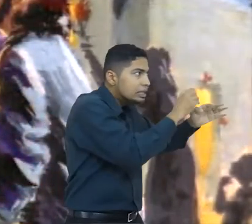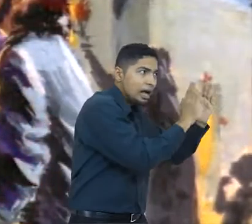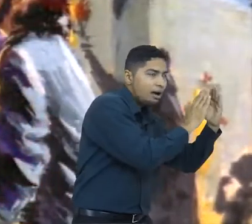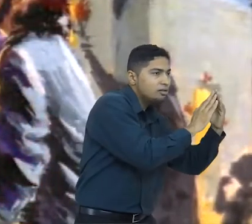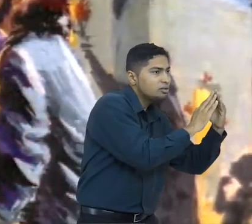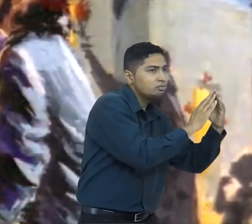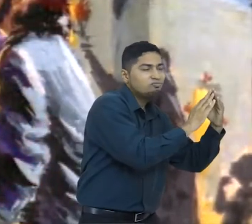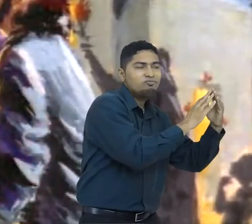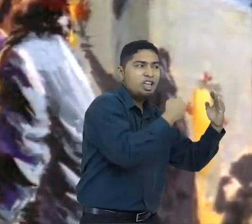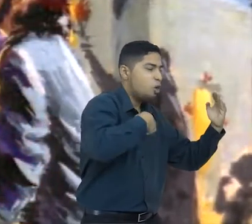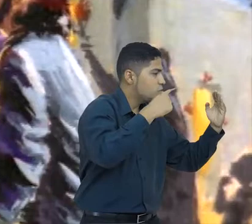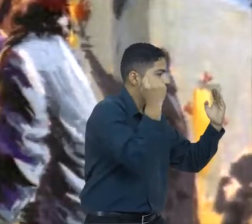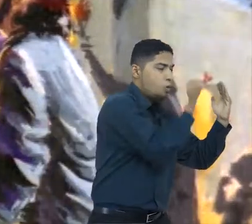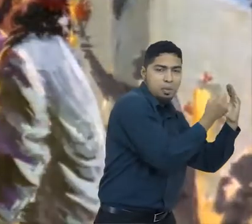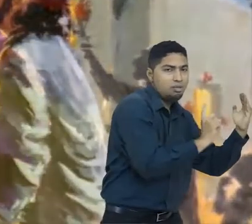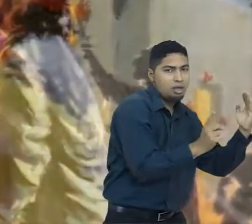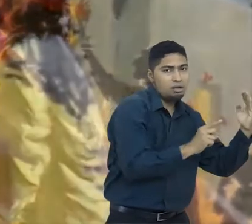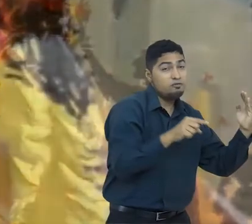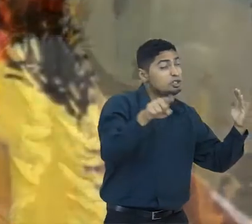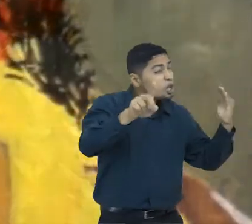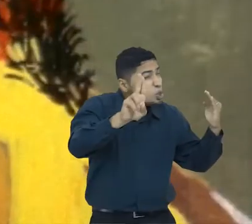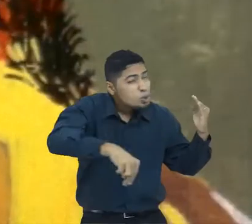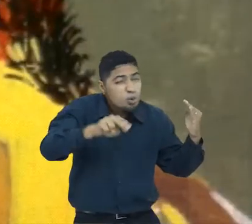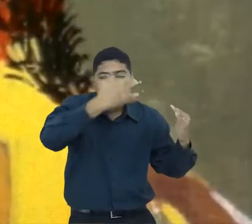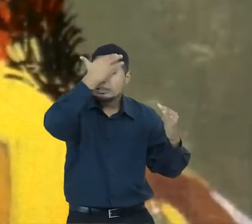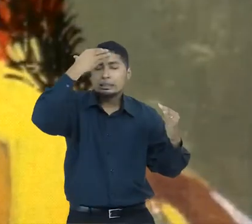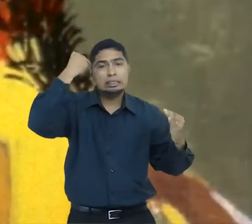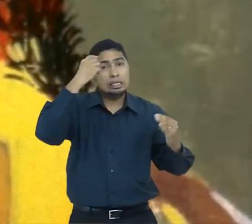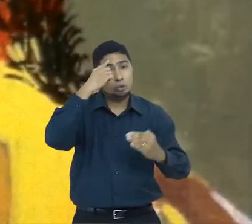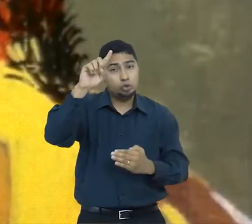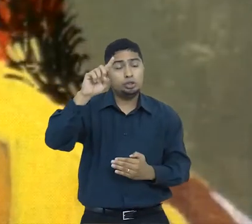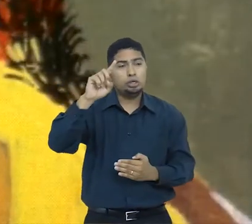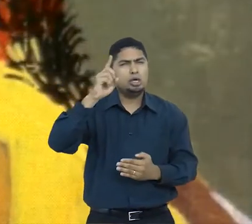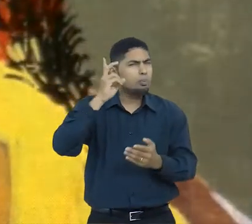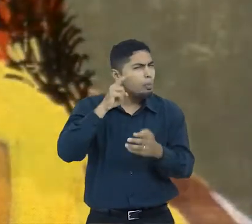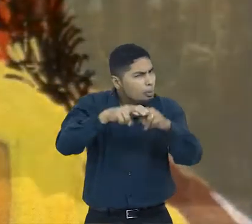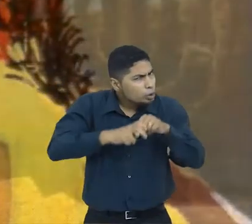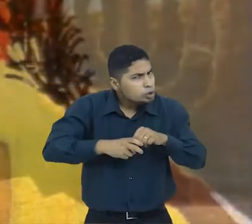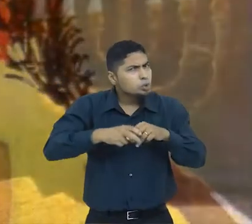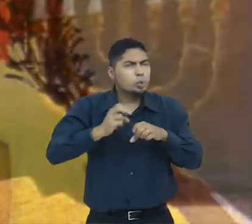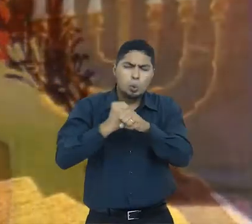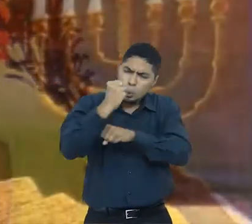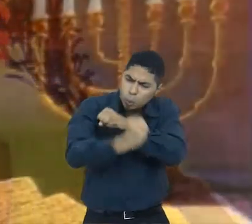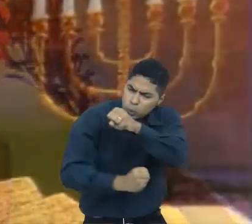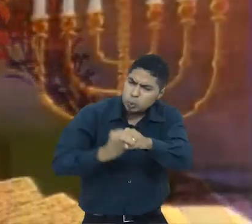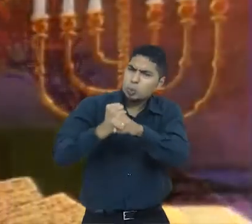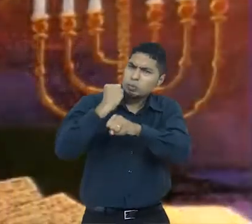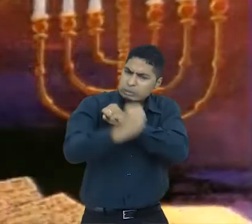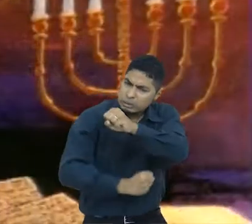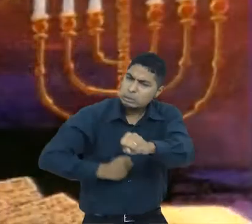de sangue. Para não se esquecerem desta data, vocês deverão celebrar anualmente a refeição do pão